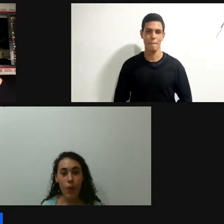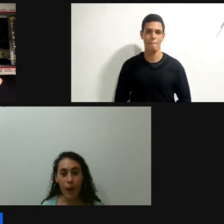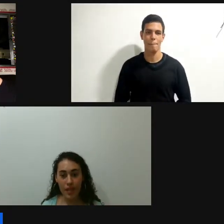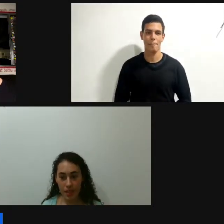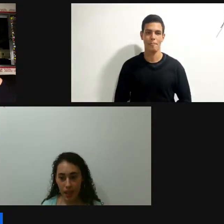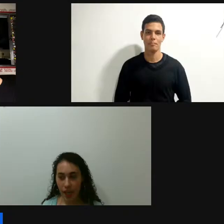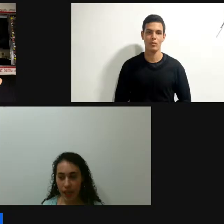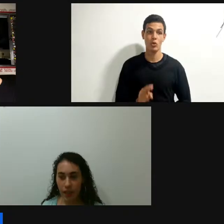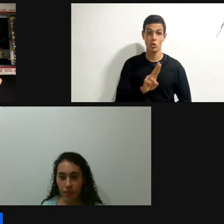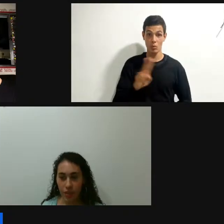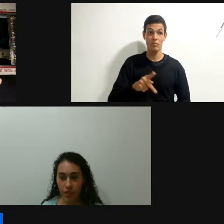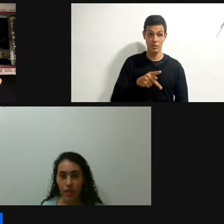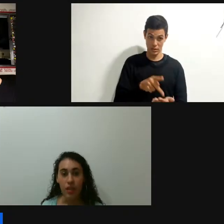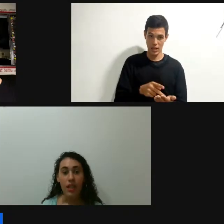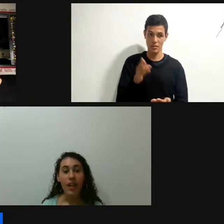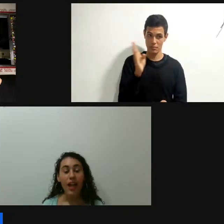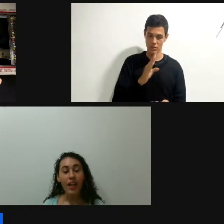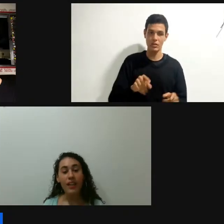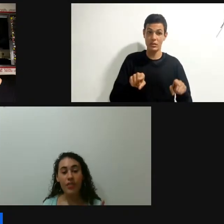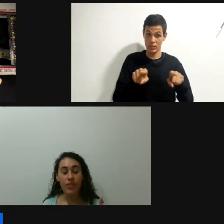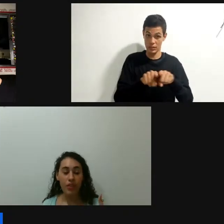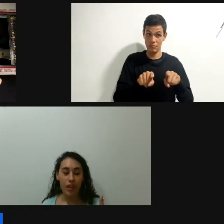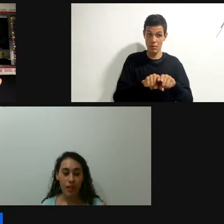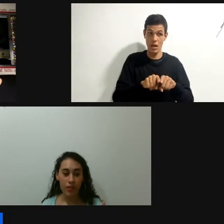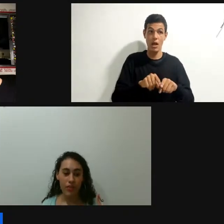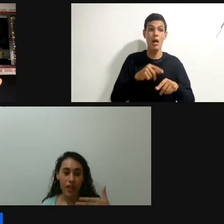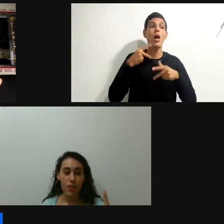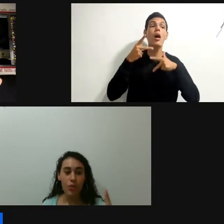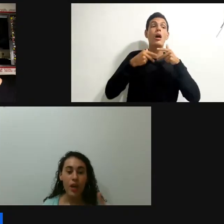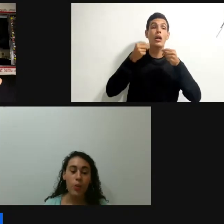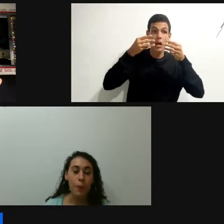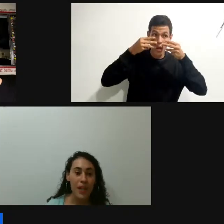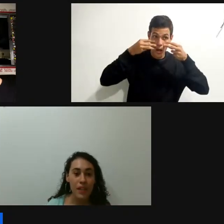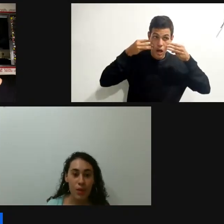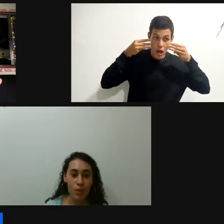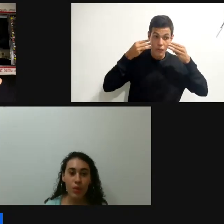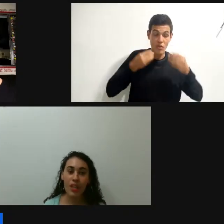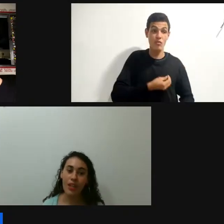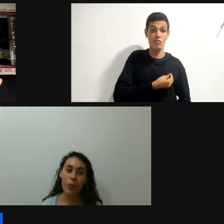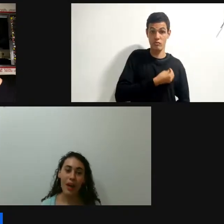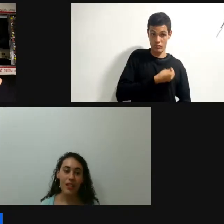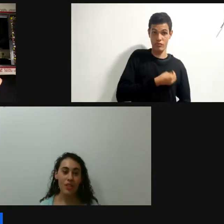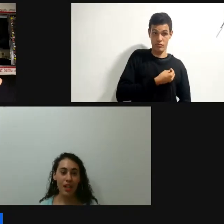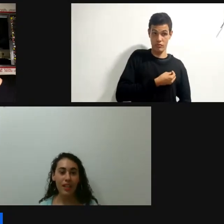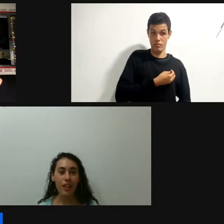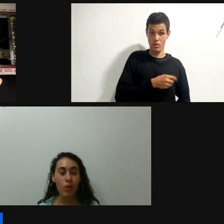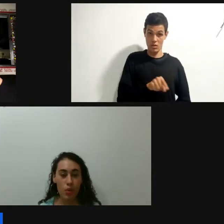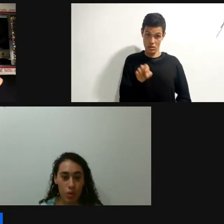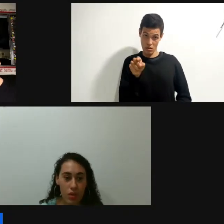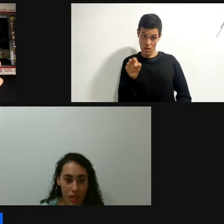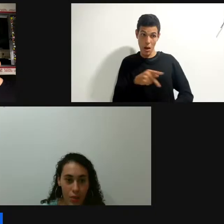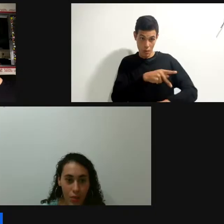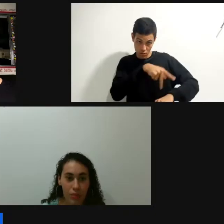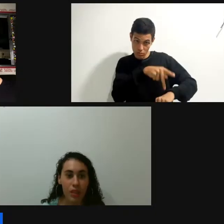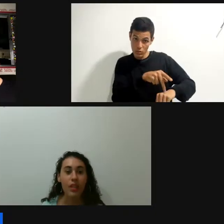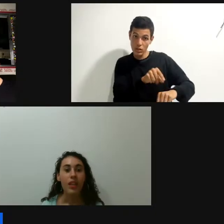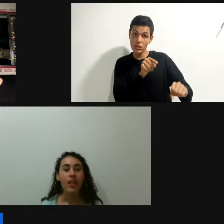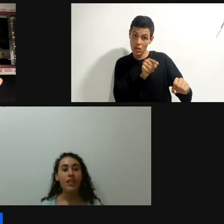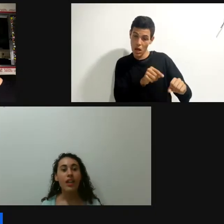assim é o país em que a Agatha vive. Ela está vivendo em um período em que o país dela está em